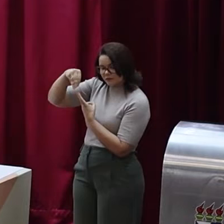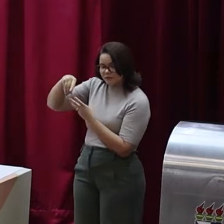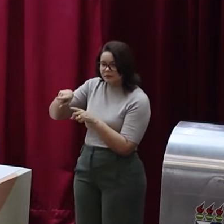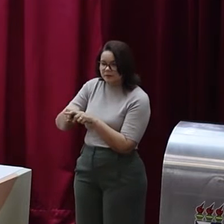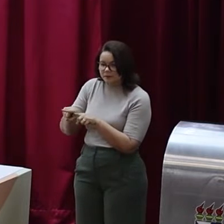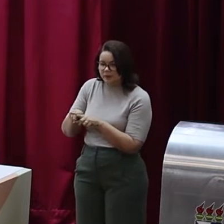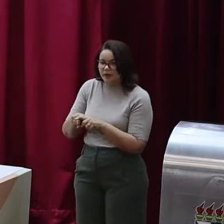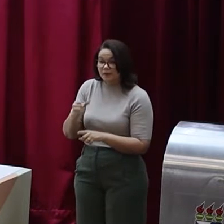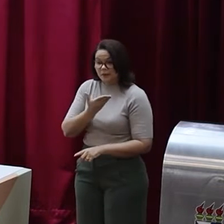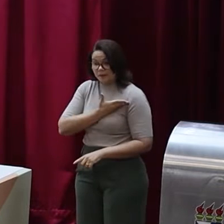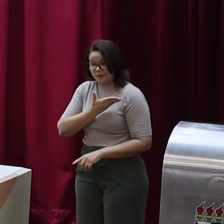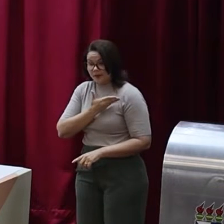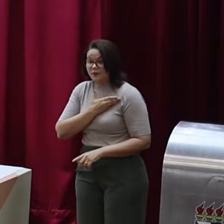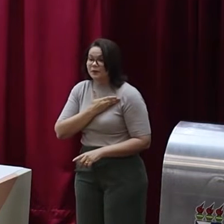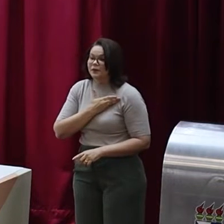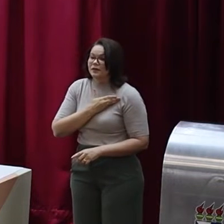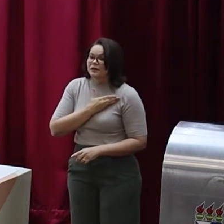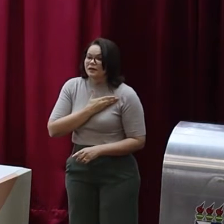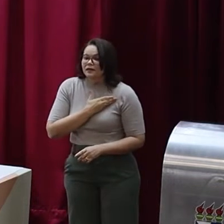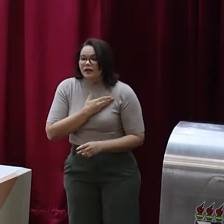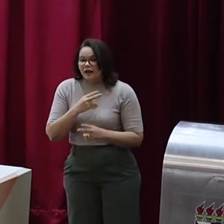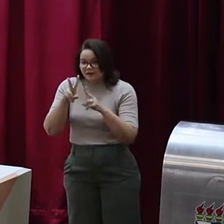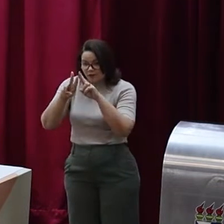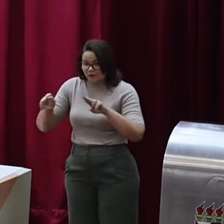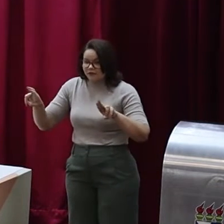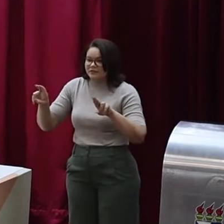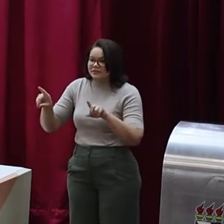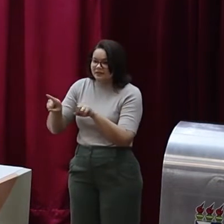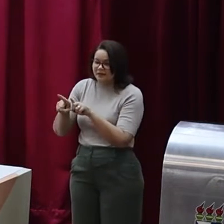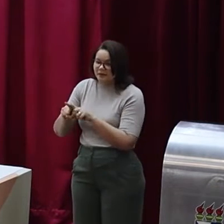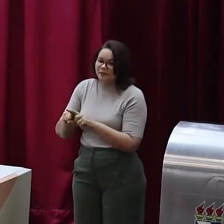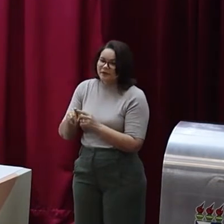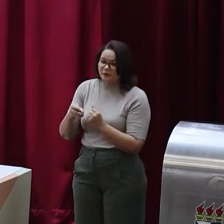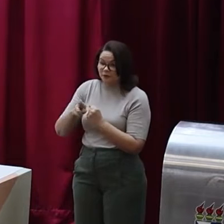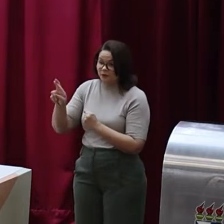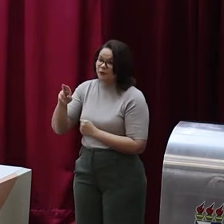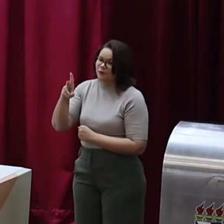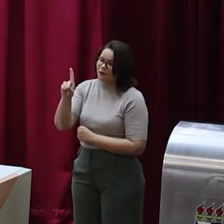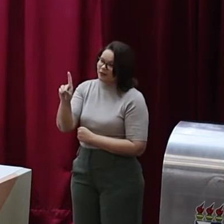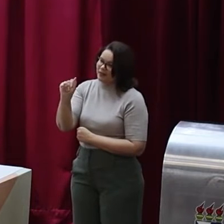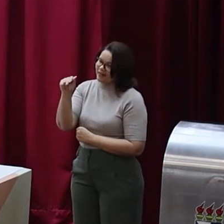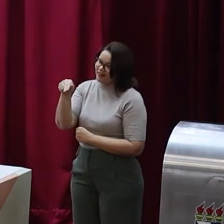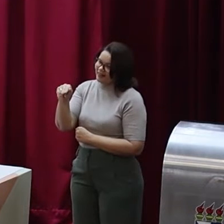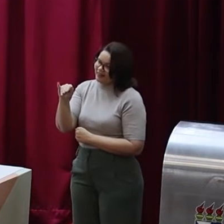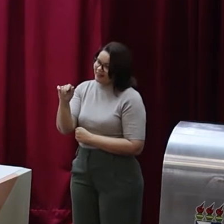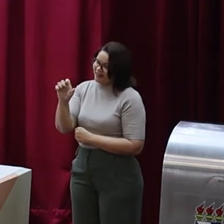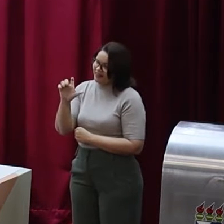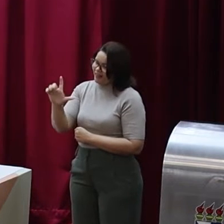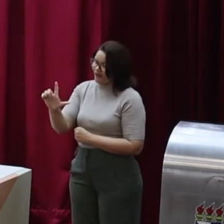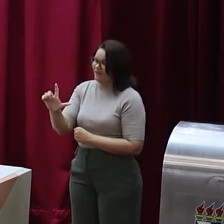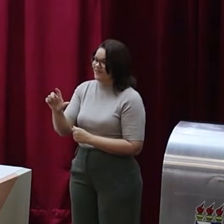Sergipe, meu colega da Universidade Federal de Santa Catarina, o doutor Daniel Nascimento Silva, eu faço questão de botar o Nascimento aqui